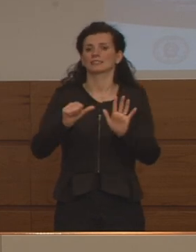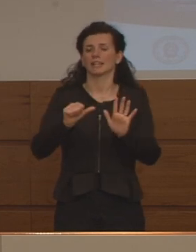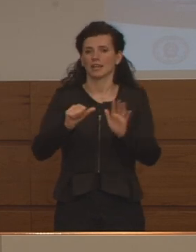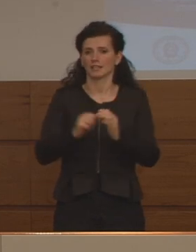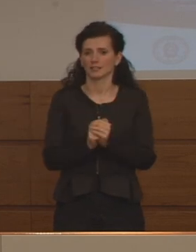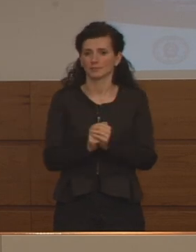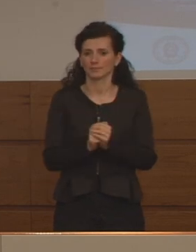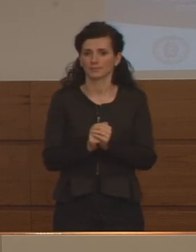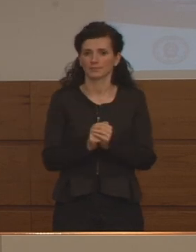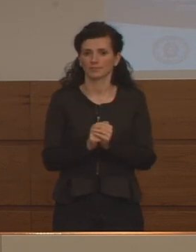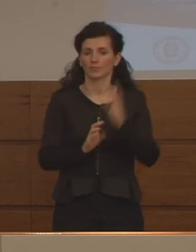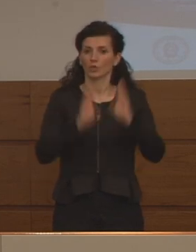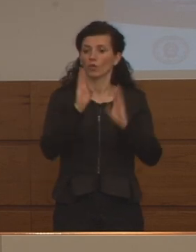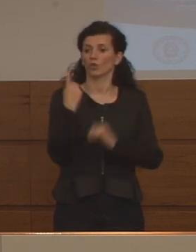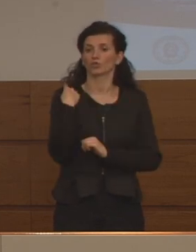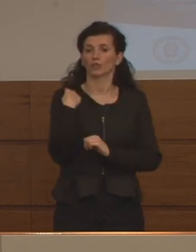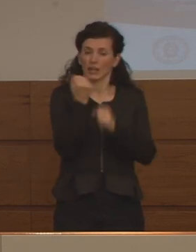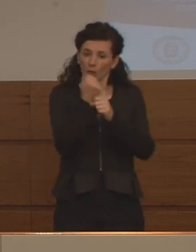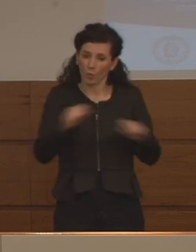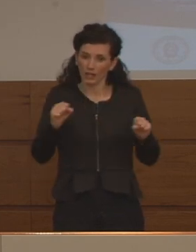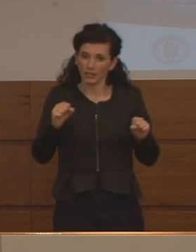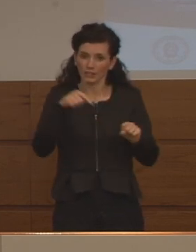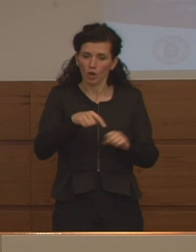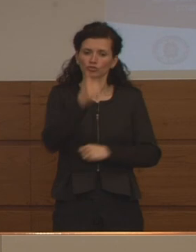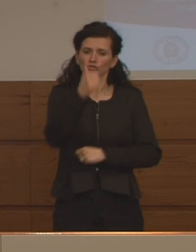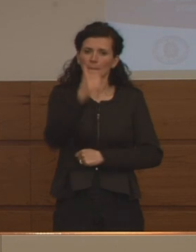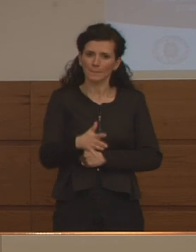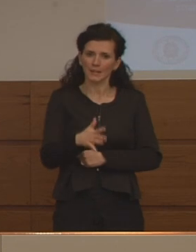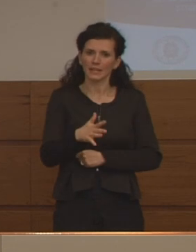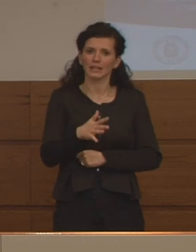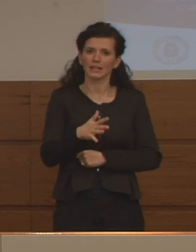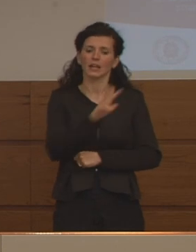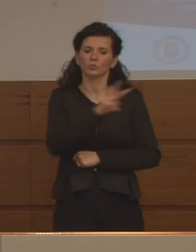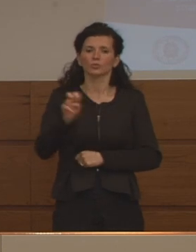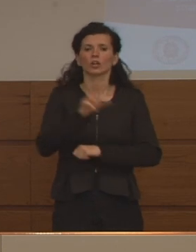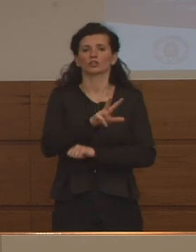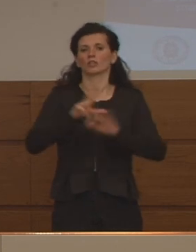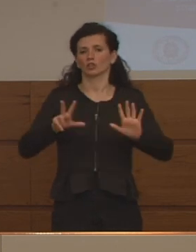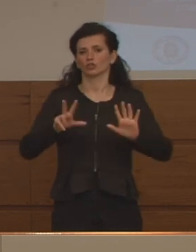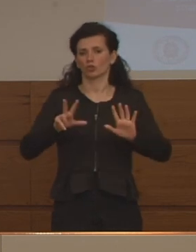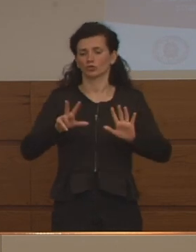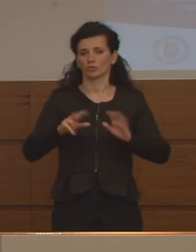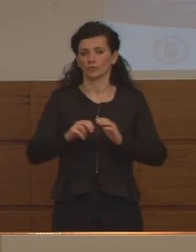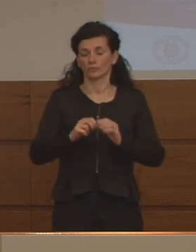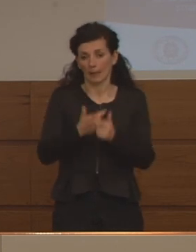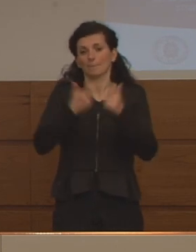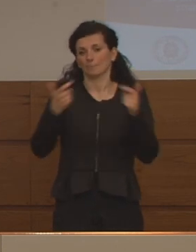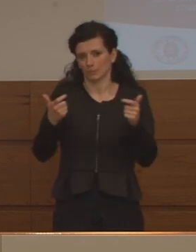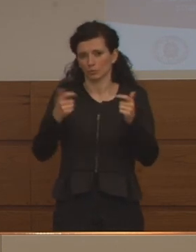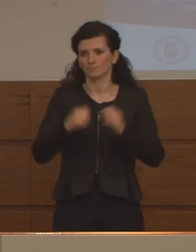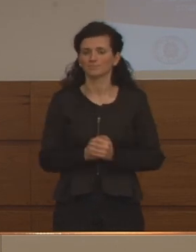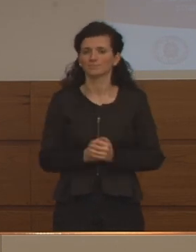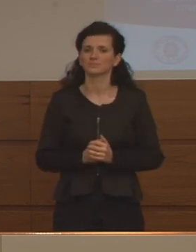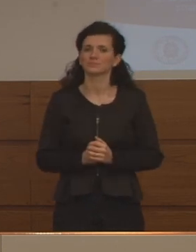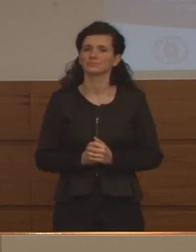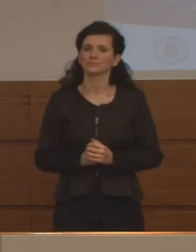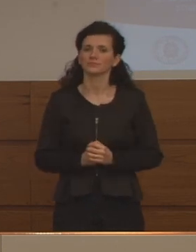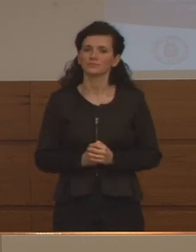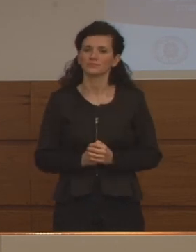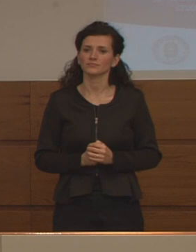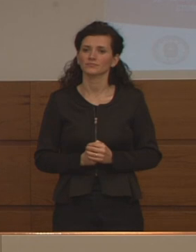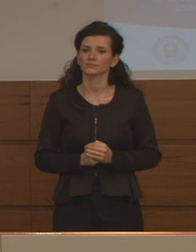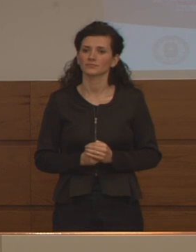rispetto a ieri e le persone guarite sono mille 238 in più per quanto